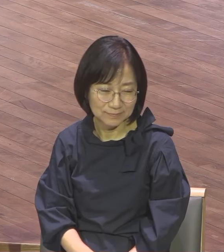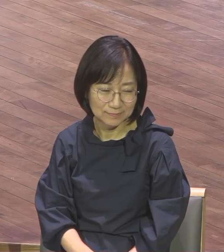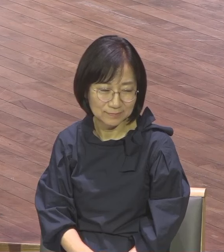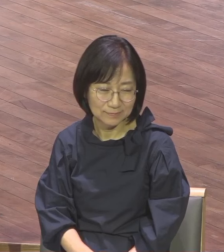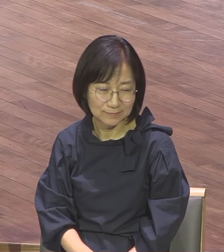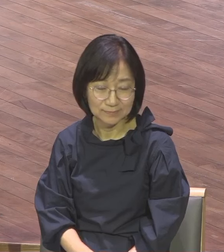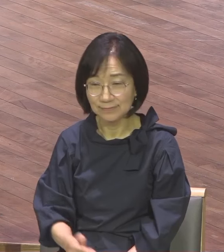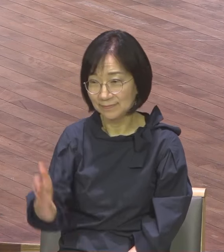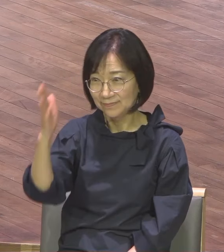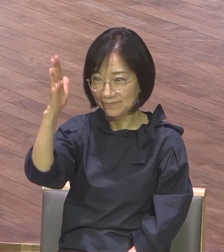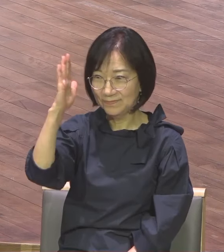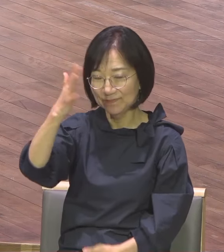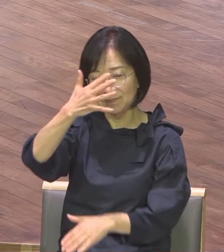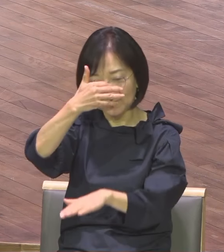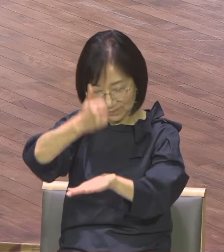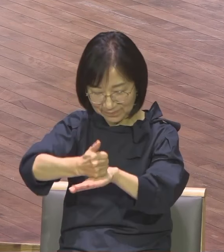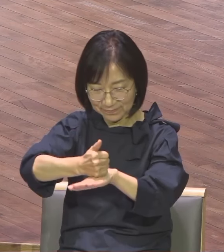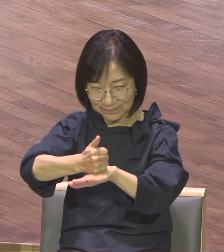결론입니다.